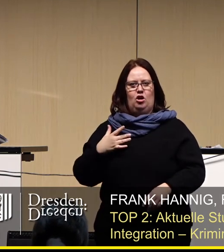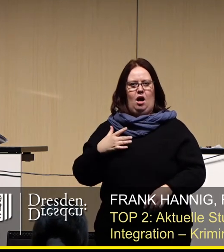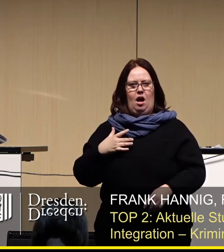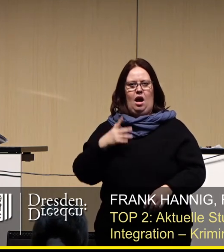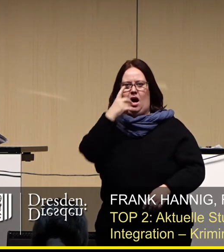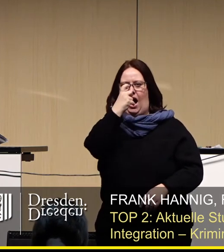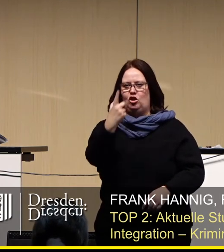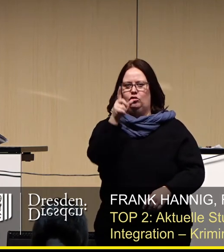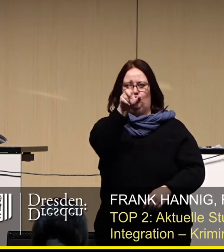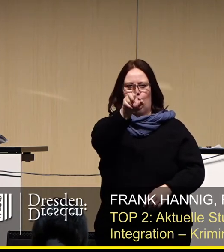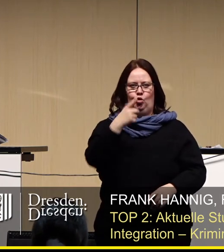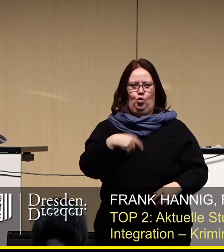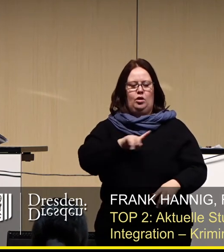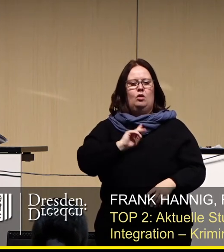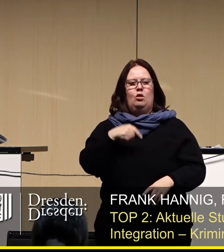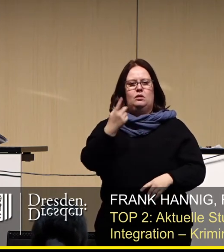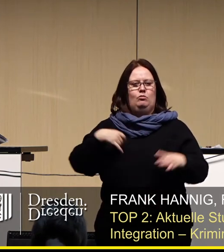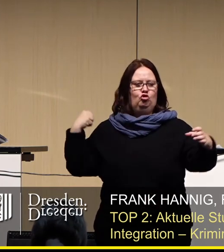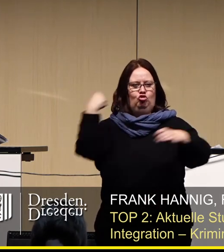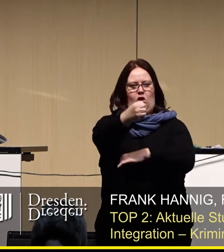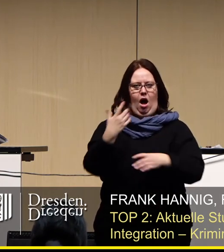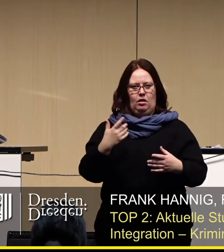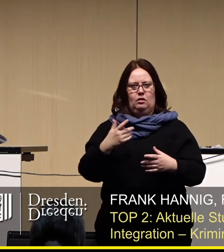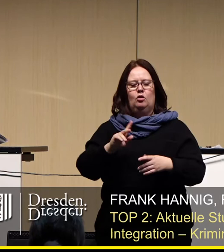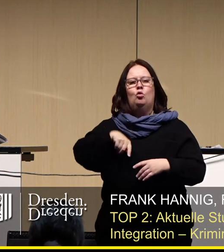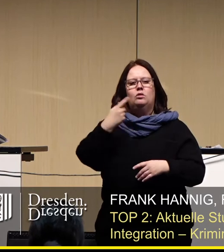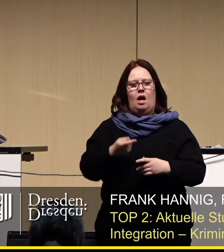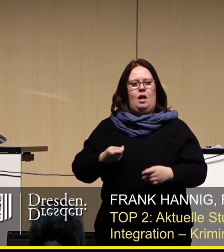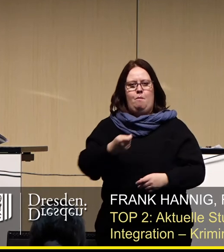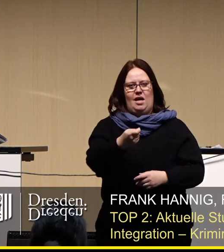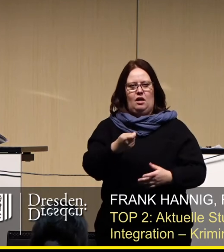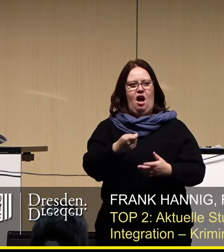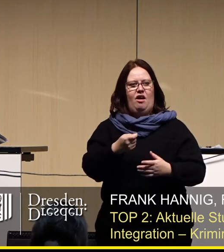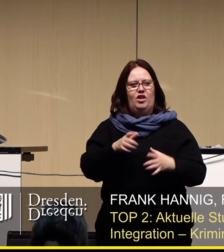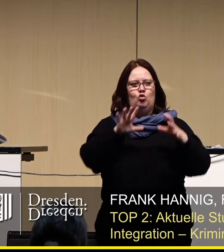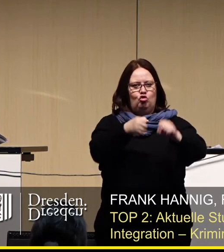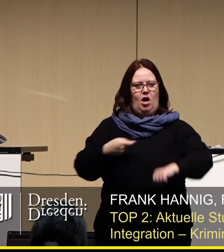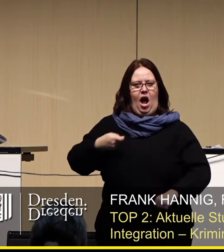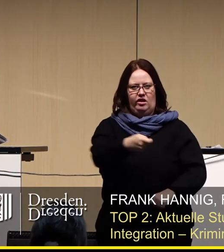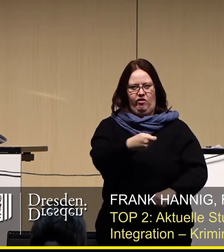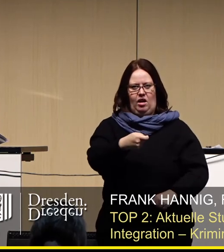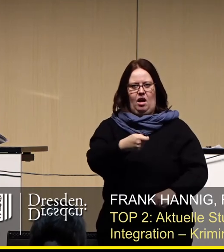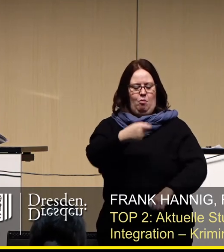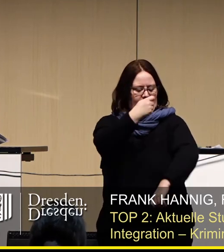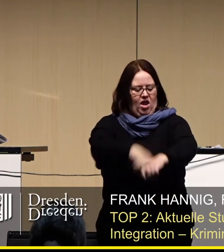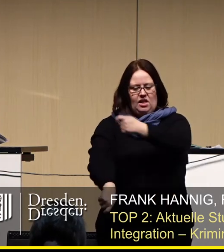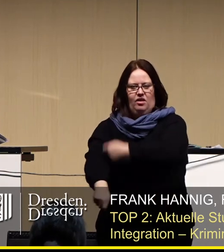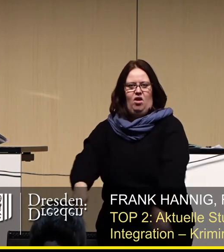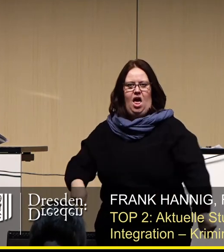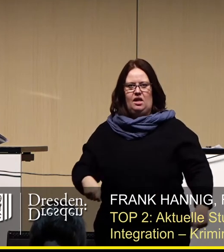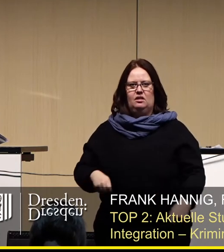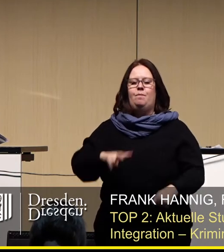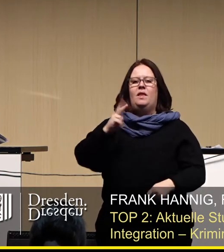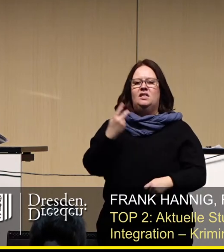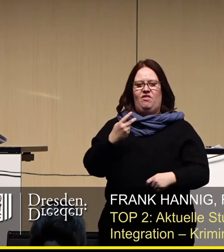Reizgasflasche ins Gesicht gesprüht, hat sie dann geschlagen, hat anschließend mit einem Messer den Türsteher angegriffen, hat ihn an der Brust und am Bein verletzt. Ein